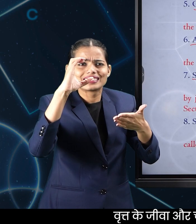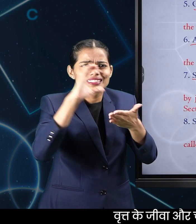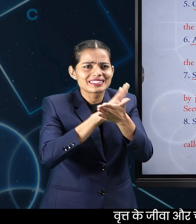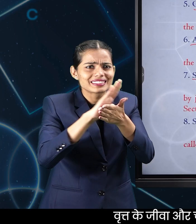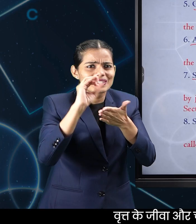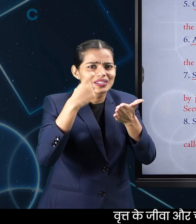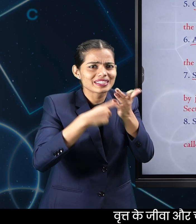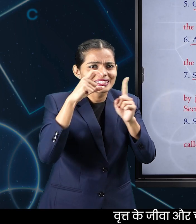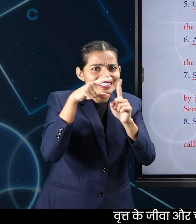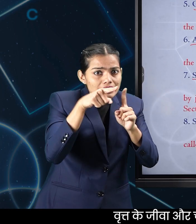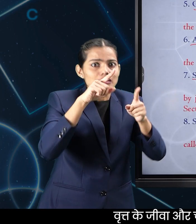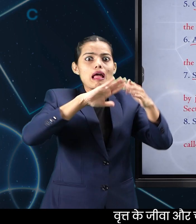है।